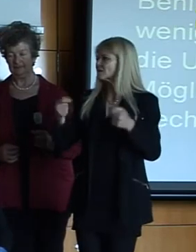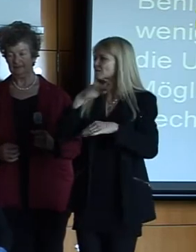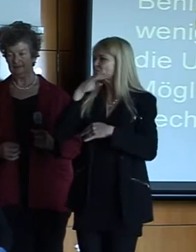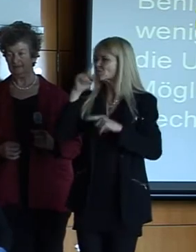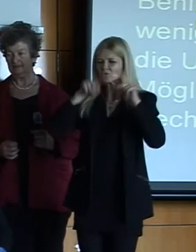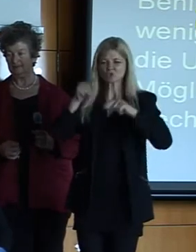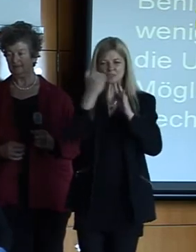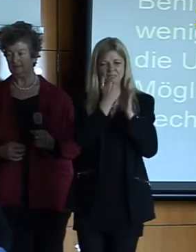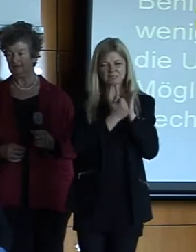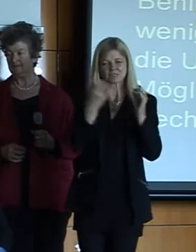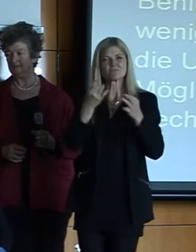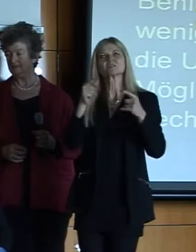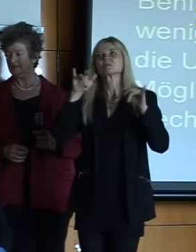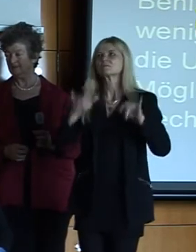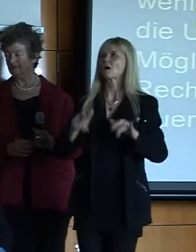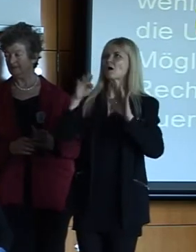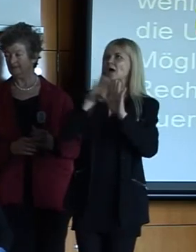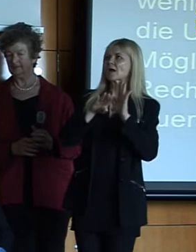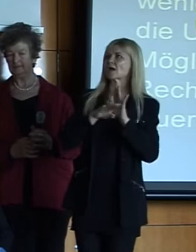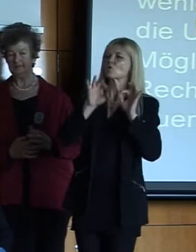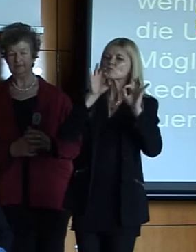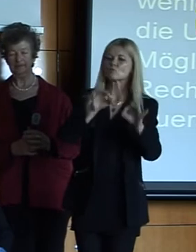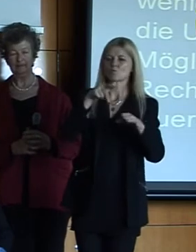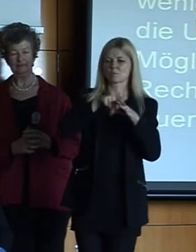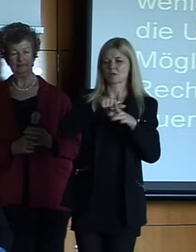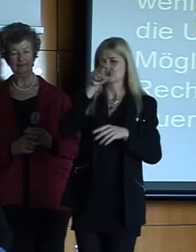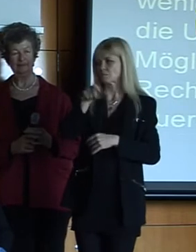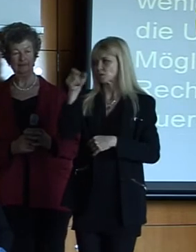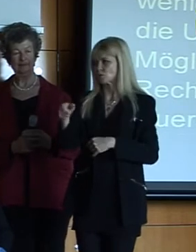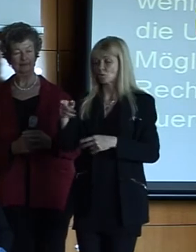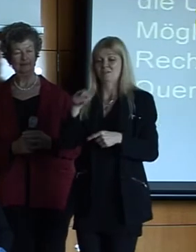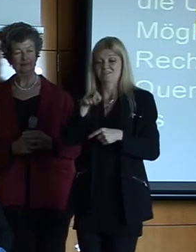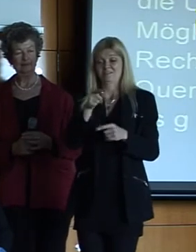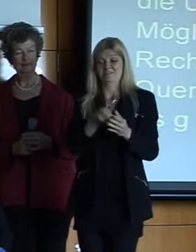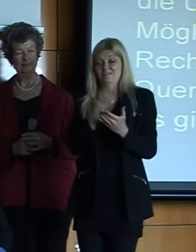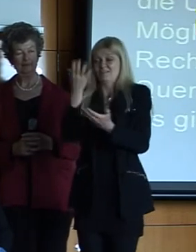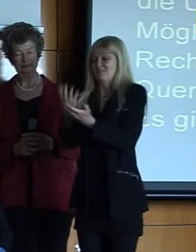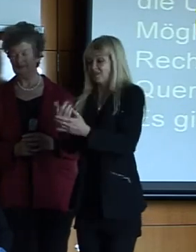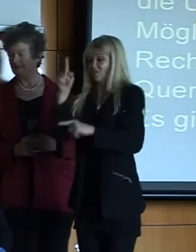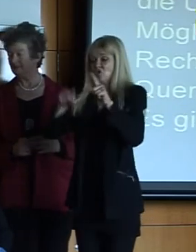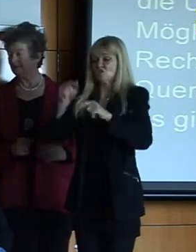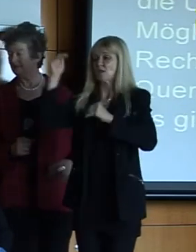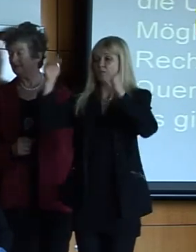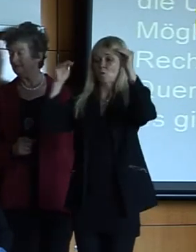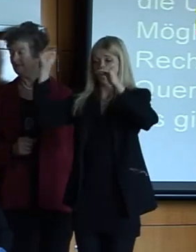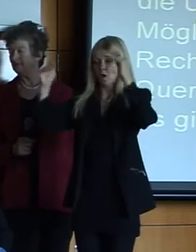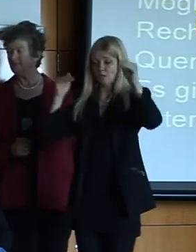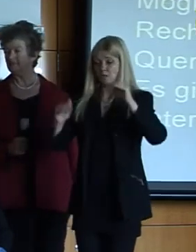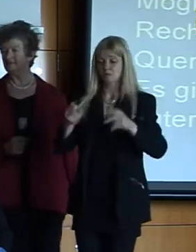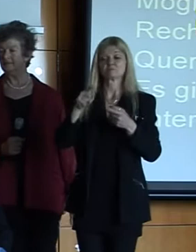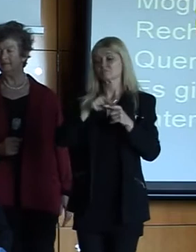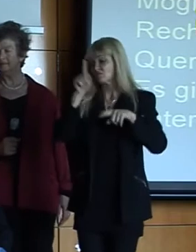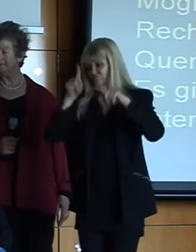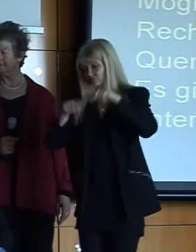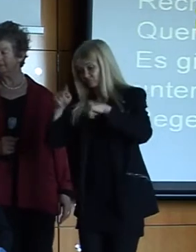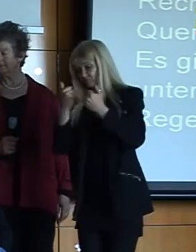irgendetwas regeln für Menschen mit Behinderungen, daraus resultierend unterschiedliche Behörden, die irgendetwas regeln für Menschen mit Behinderung.